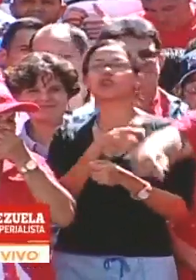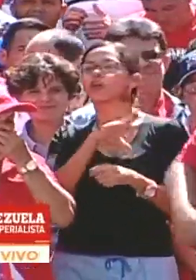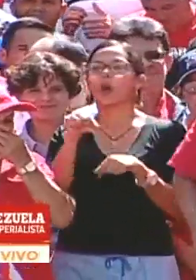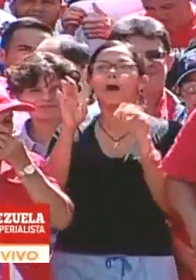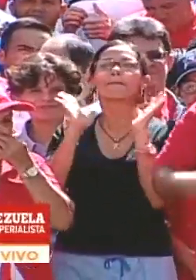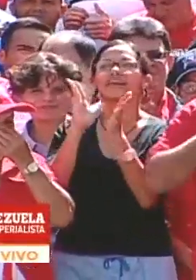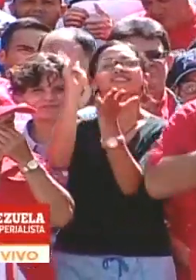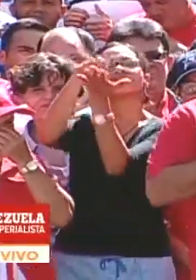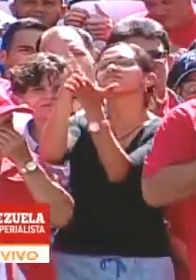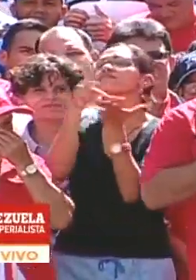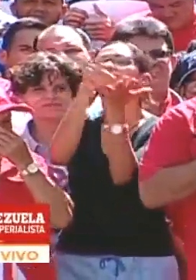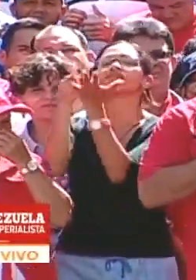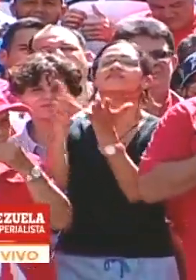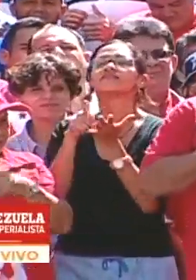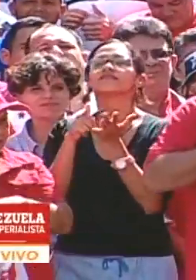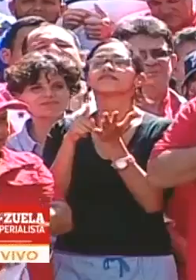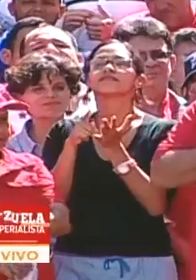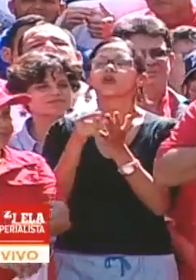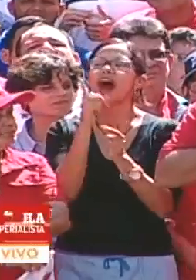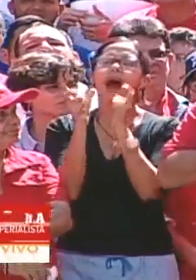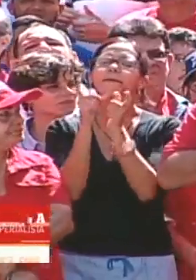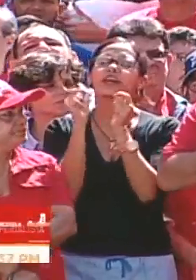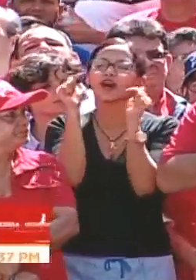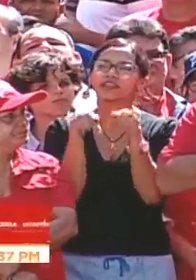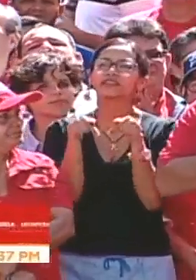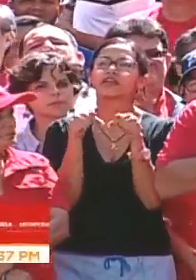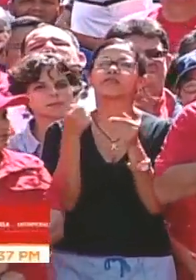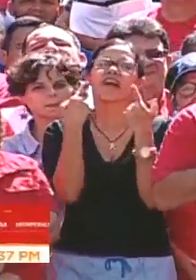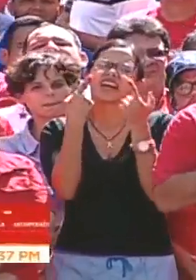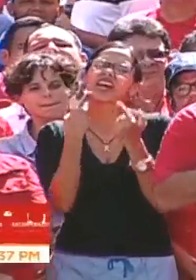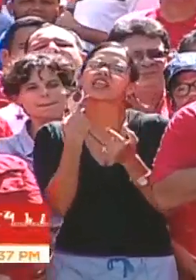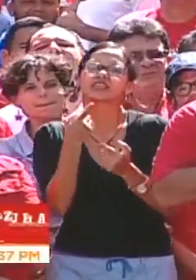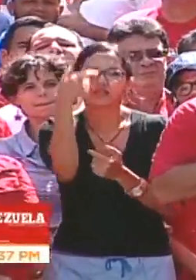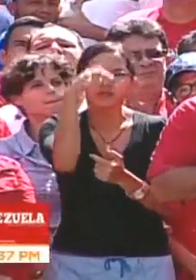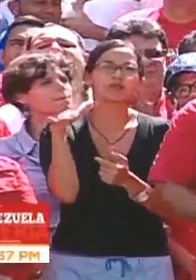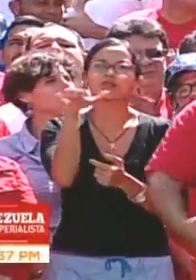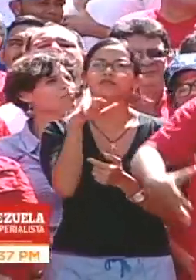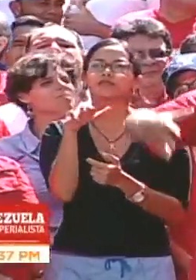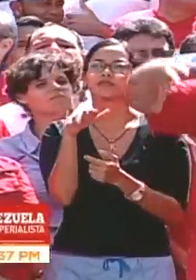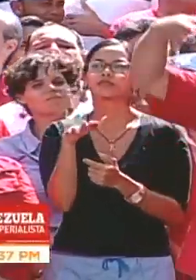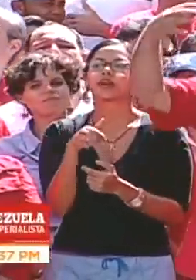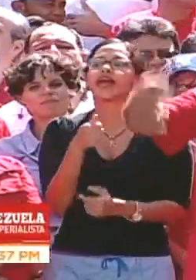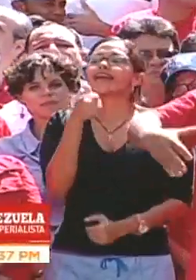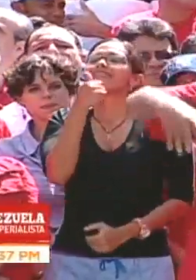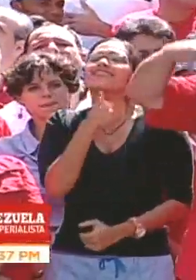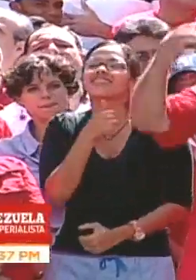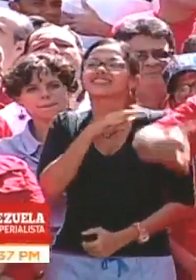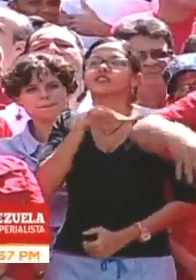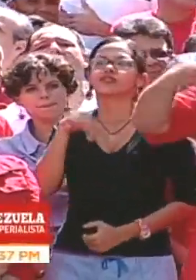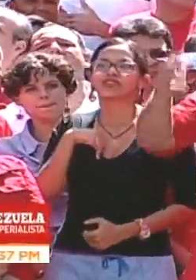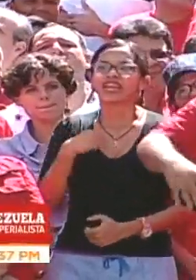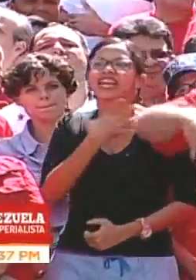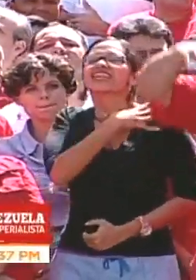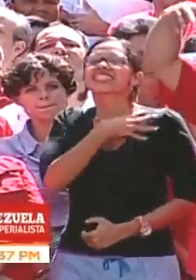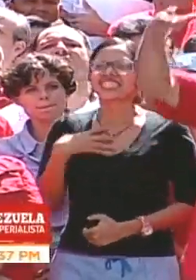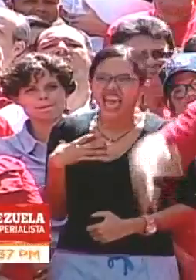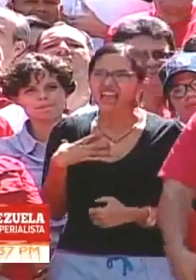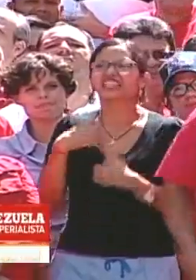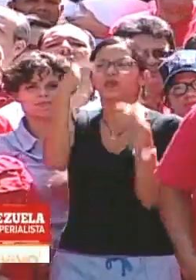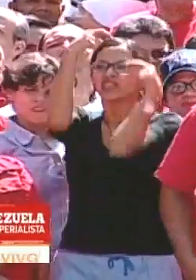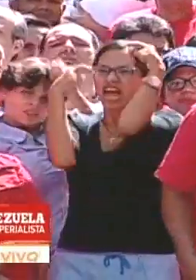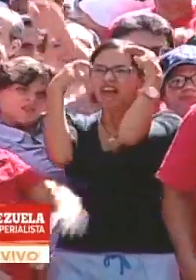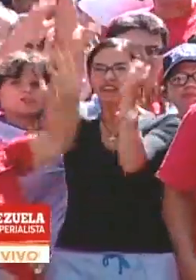en cualquier lado. Yo voy a hacer esa pregunta aquí para ver qué dice el pueblo. ¿Quién de nosotros quiere ser